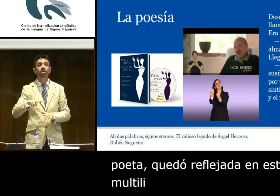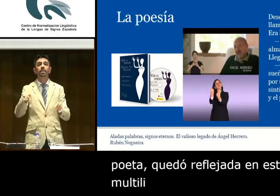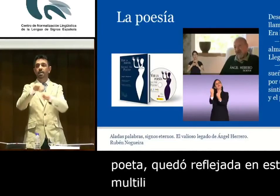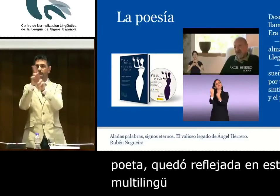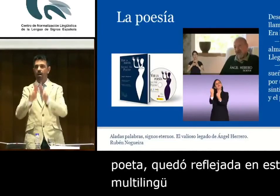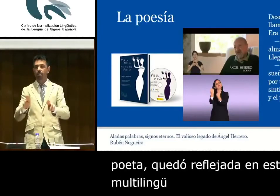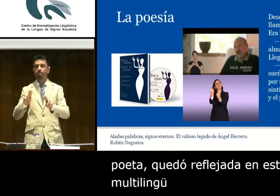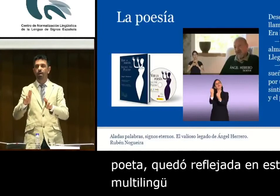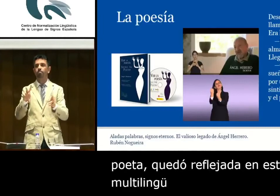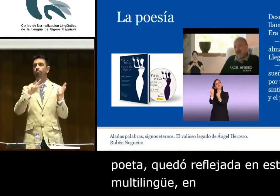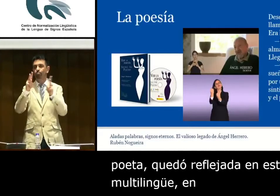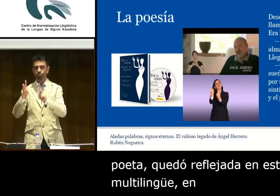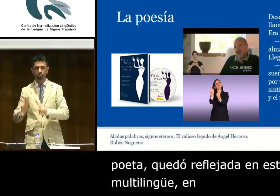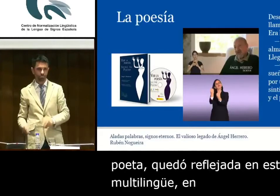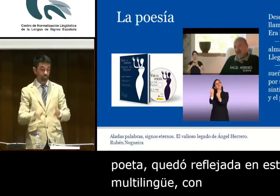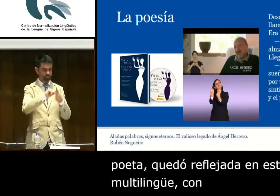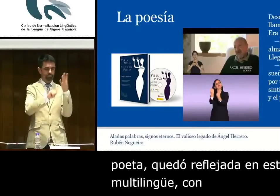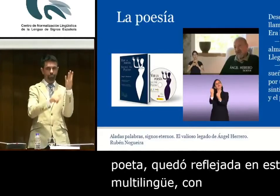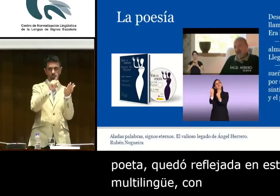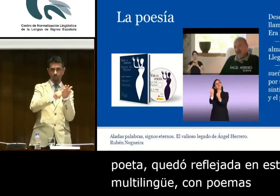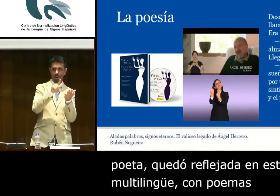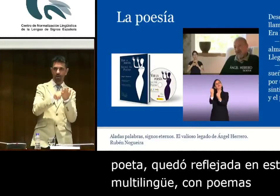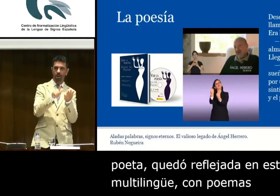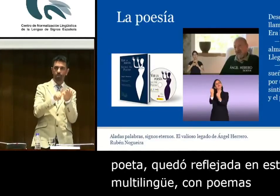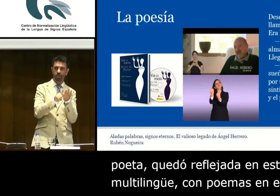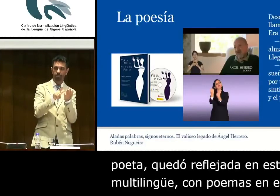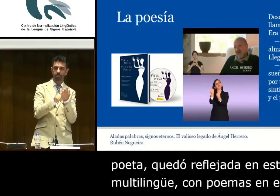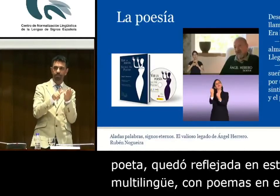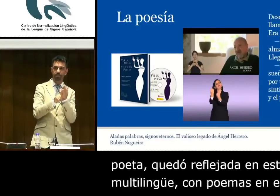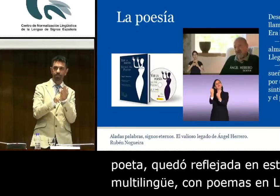sistema de signos internacional.